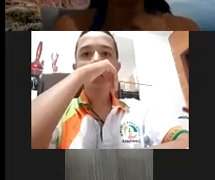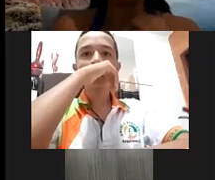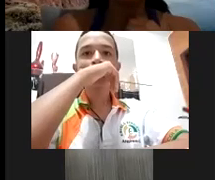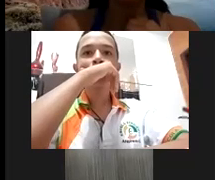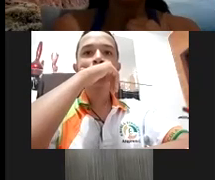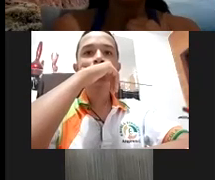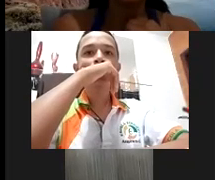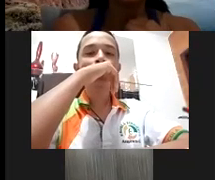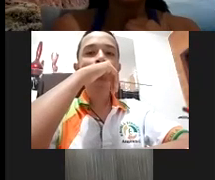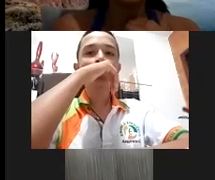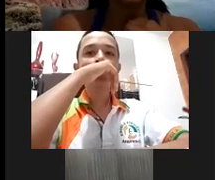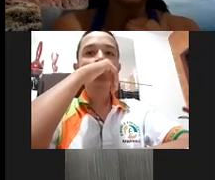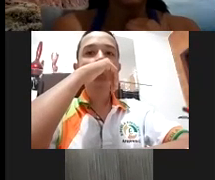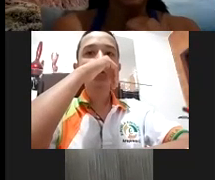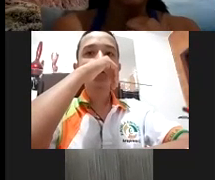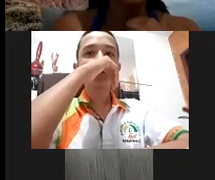exemplo